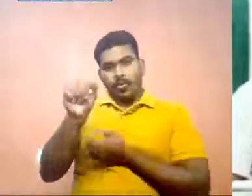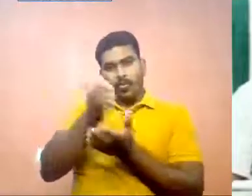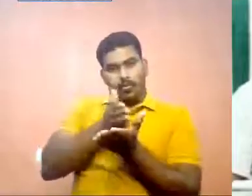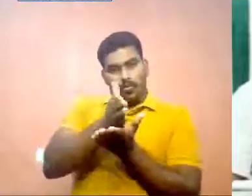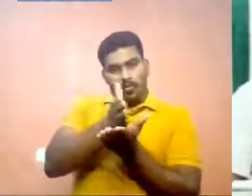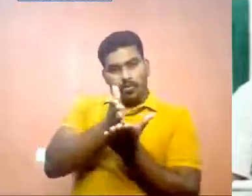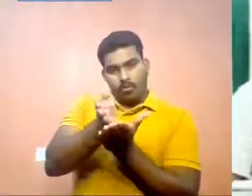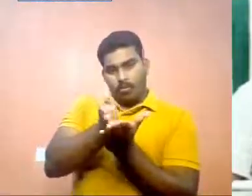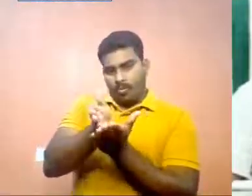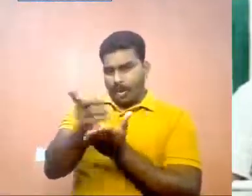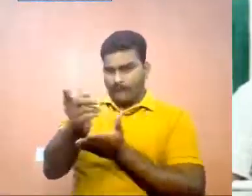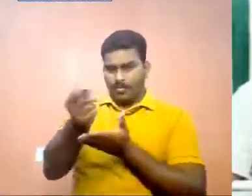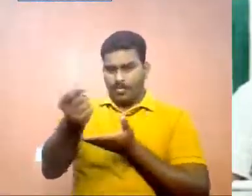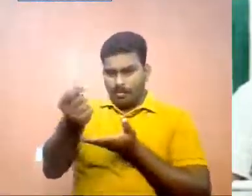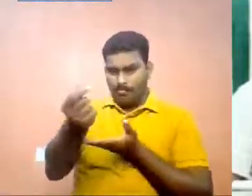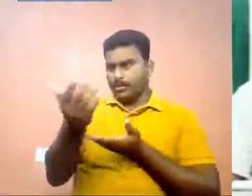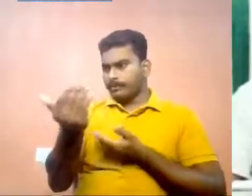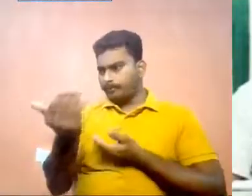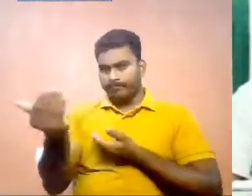അതാകെ നിർത്തിവെക്കാൻ